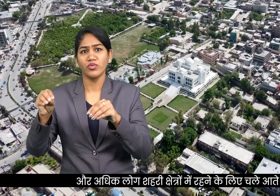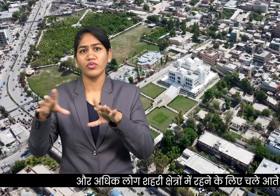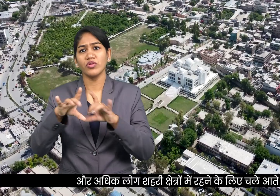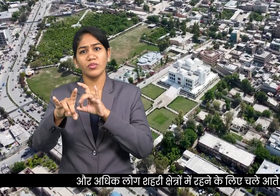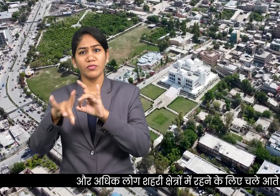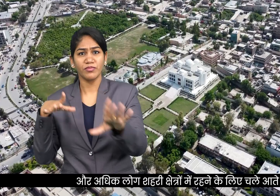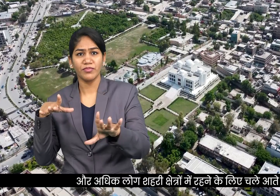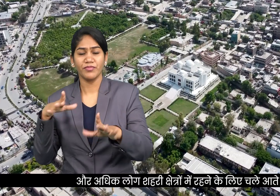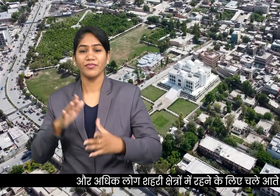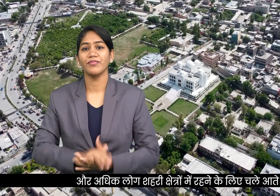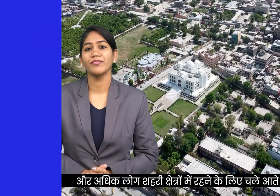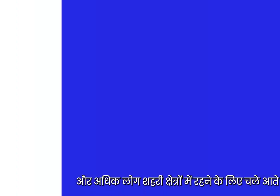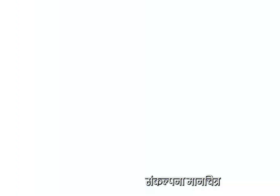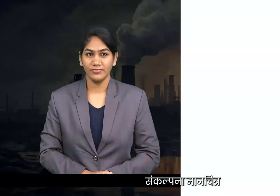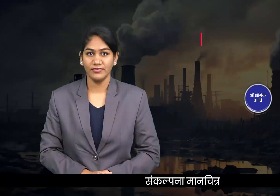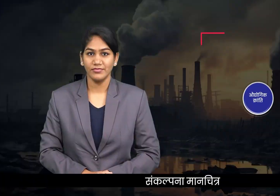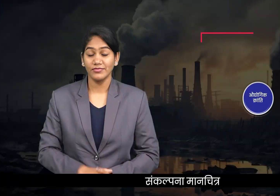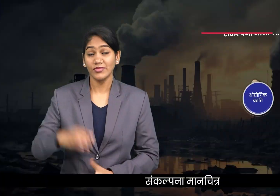चले आते हैं।